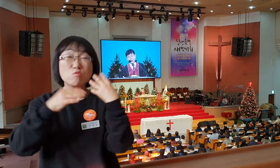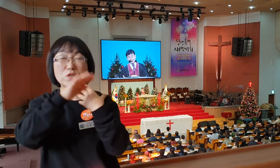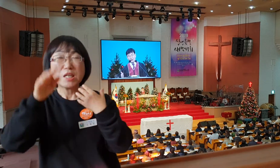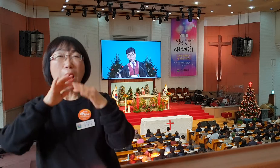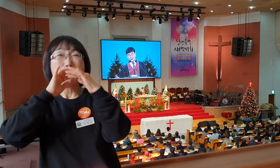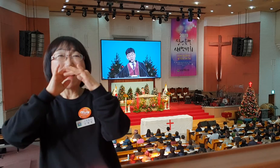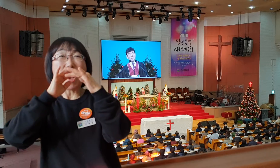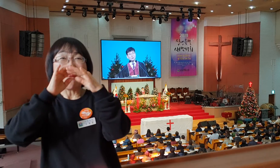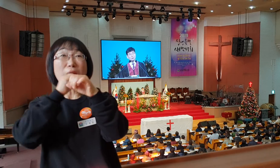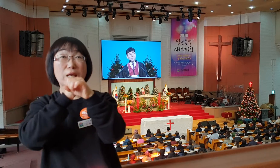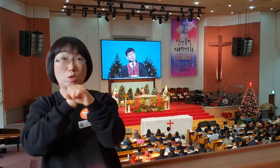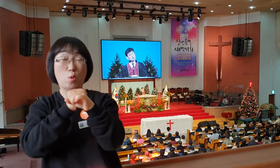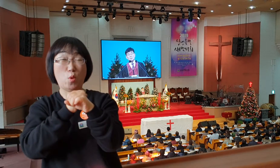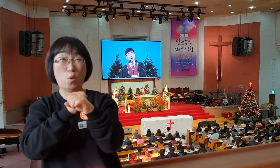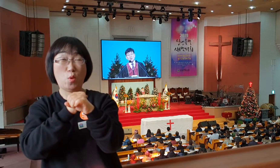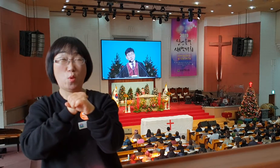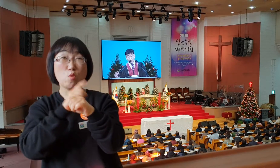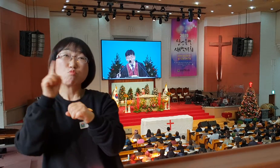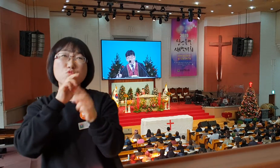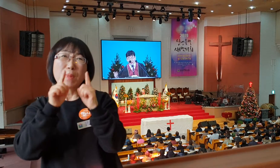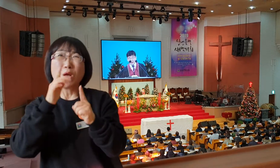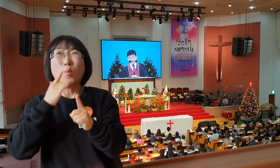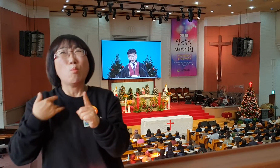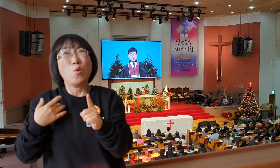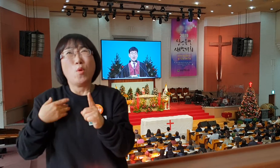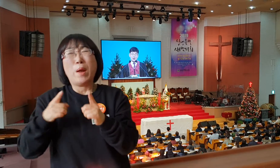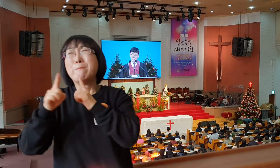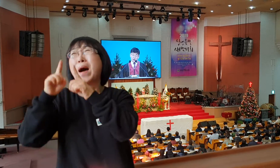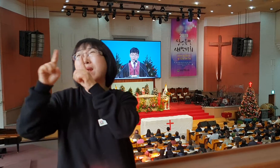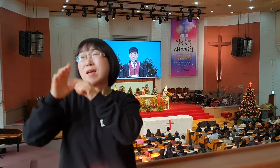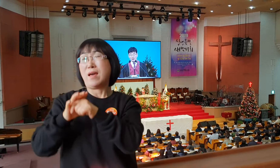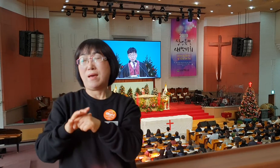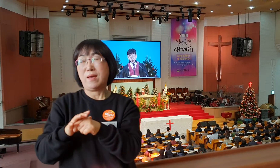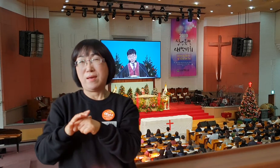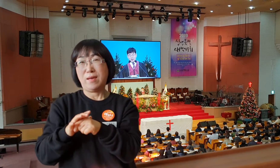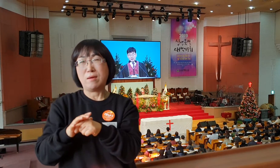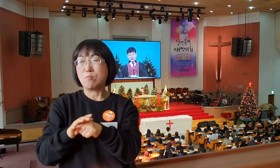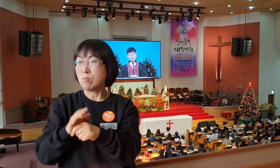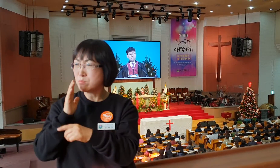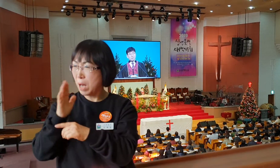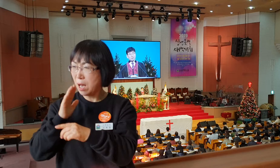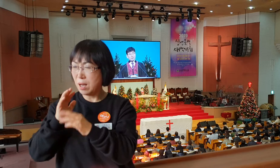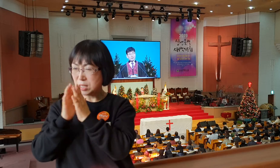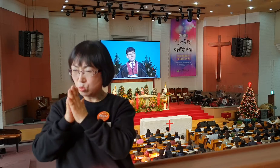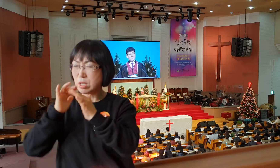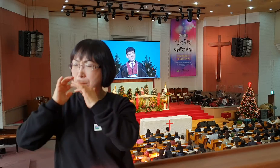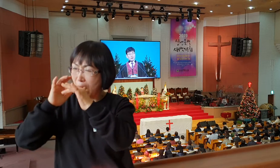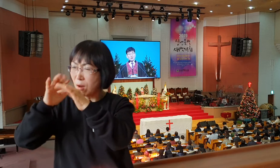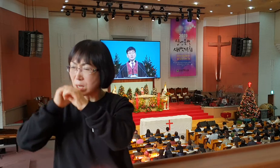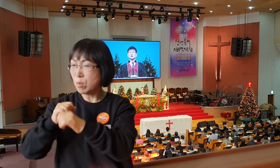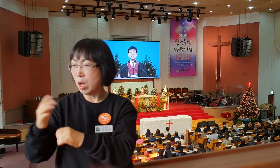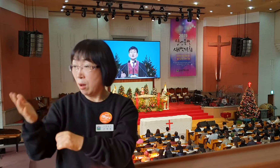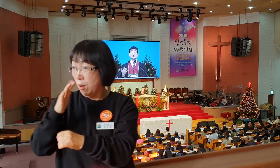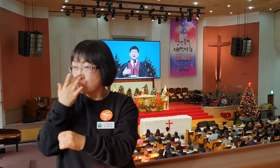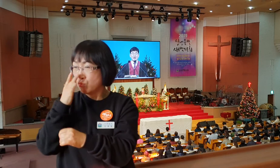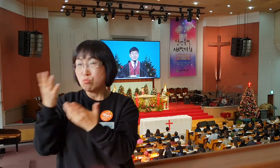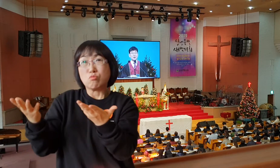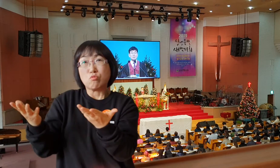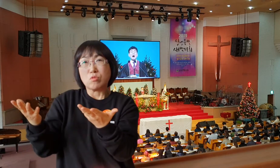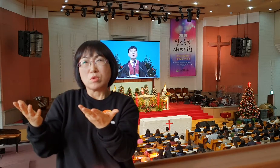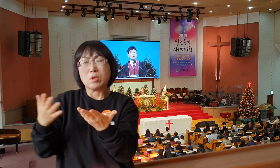방언 하게 하신대요 무슨 말인지 모르는 말들을 한답니다 이 얘기가 무슨 말 인가 이건 우리의